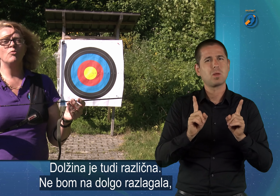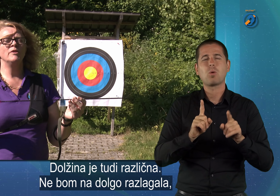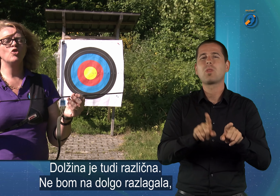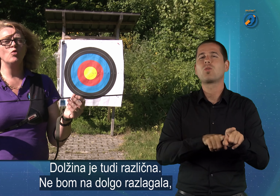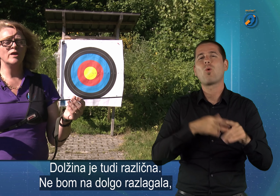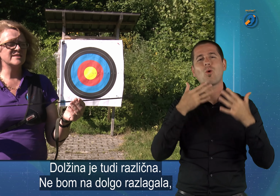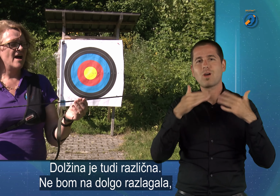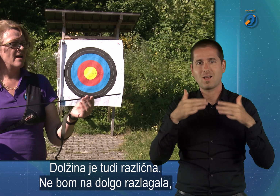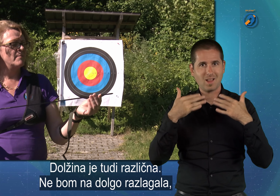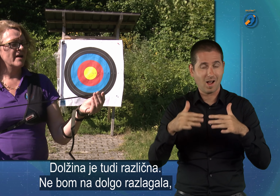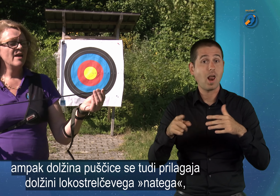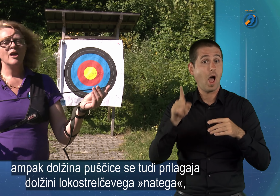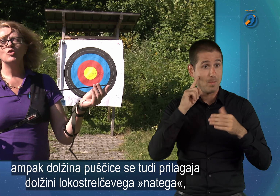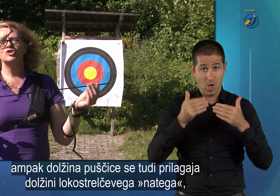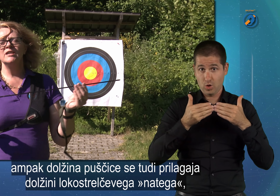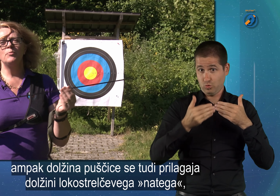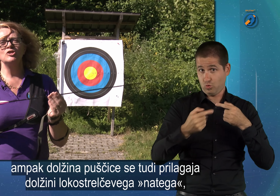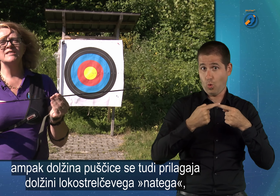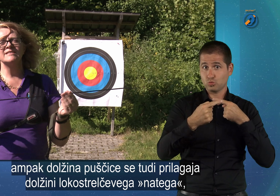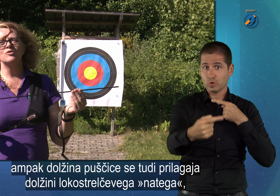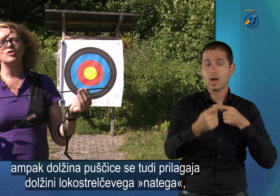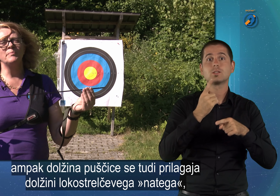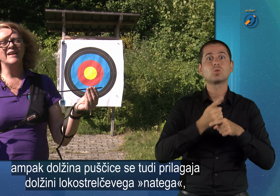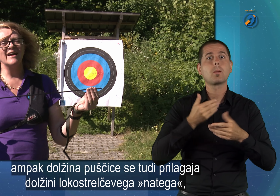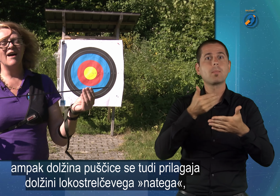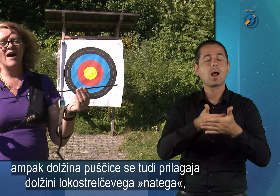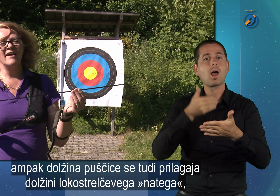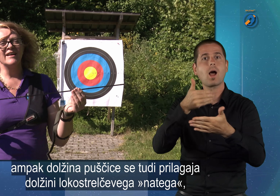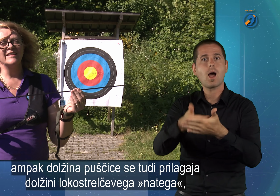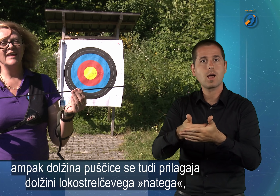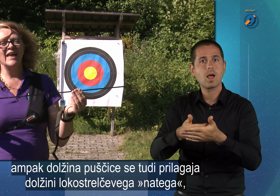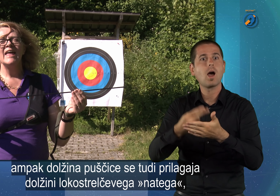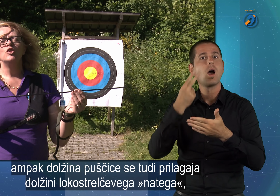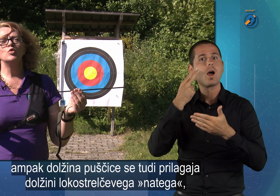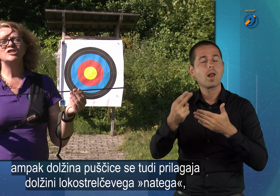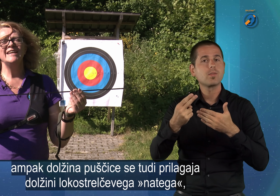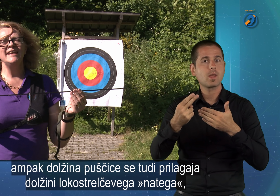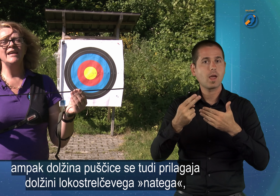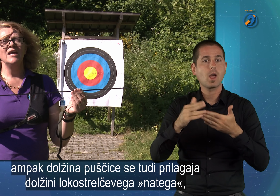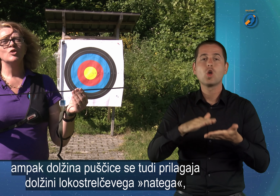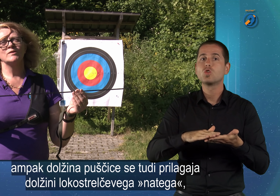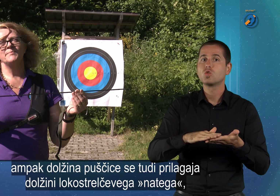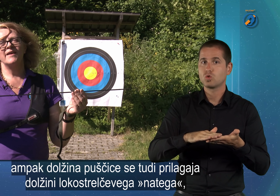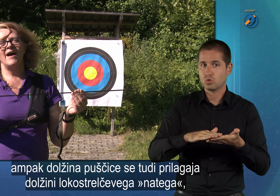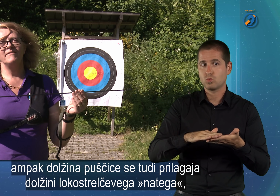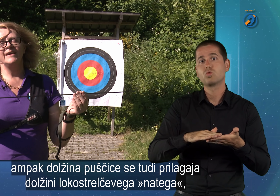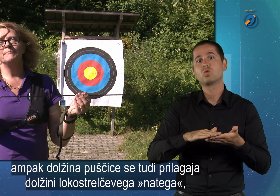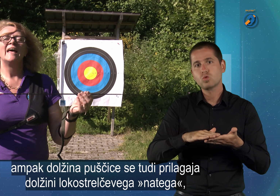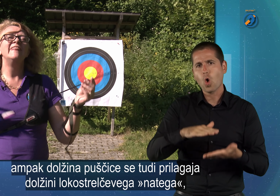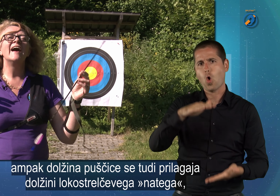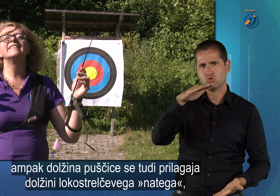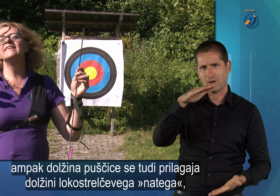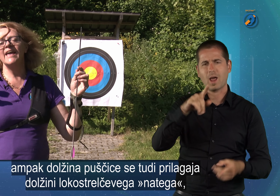Zdaj ne bom na dolgo razlagala, ampak dolžina puščice se tudi prilagaja glede dolžini, to se